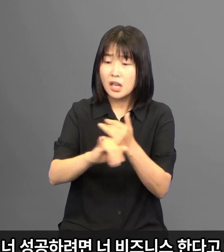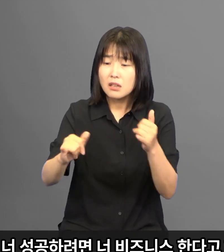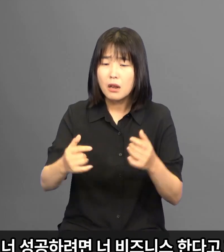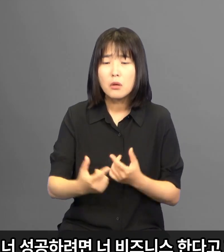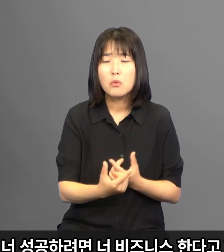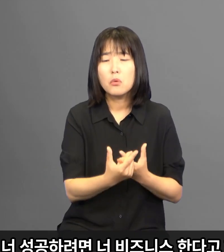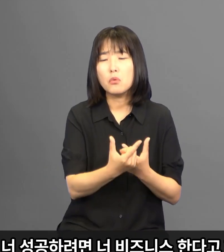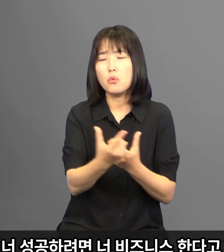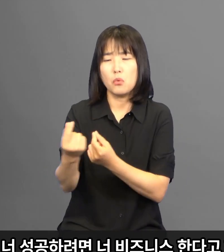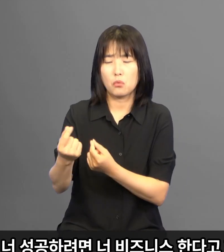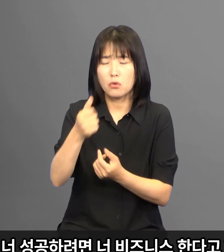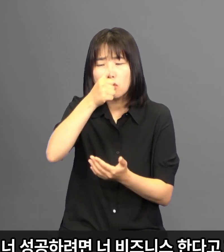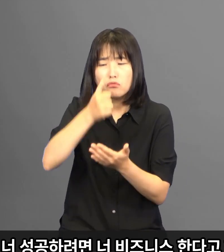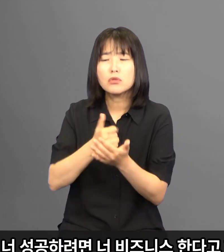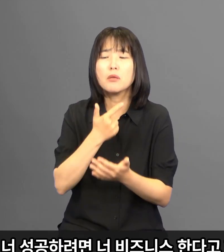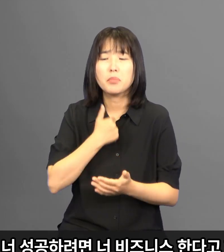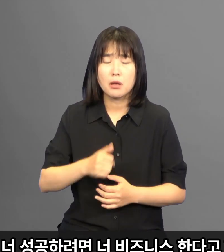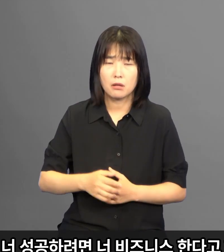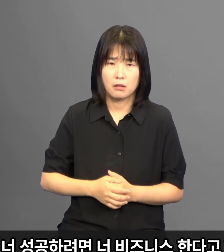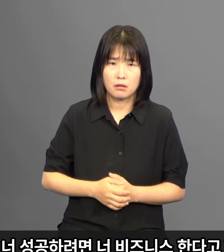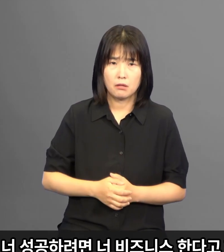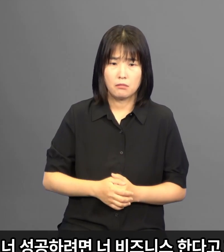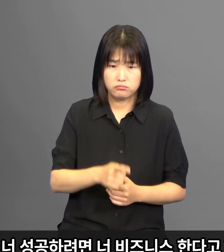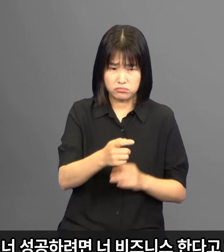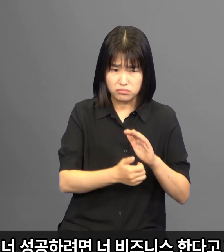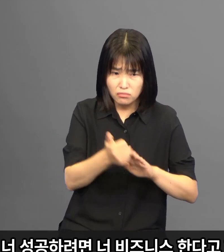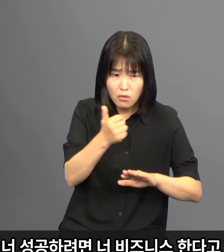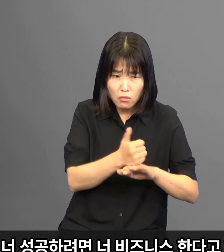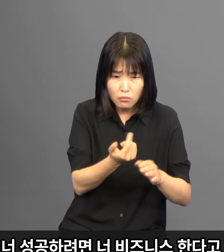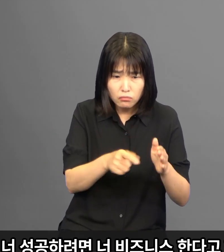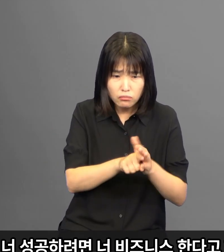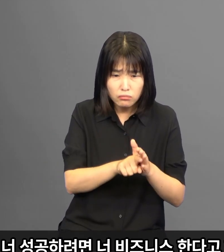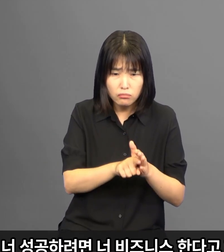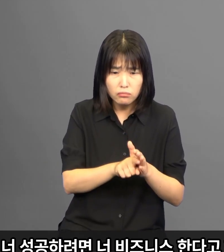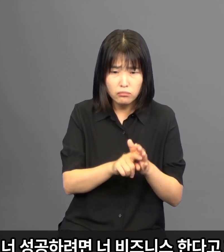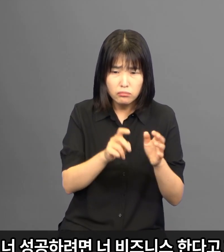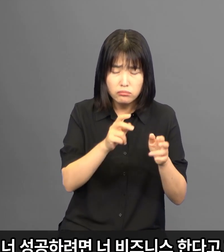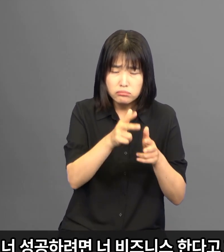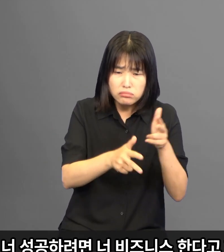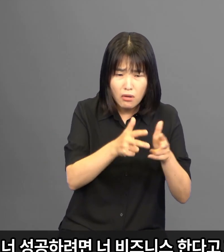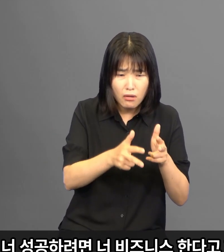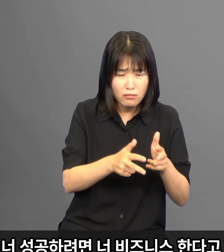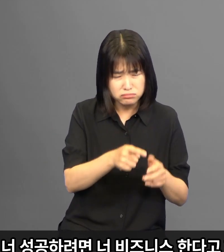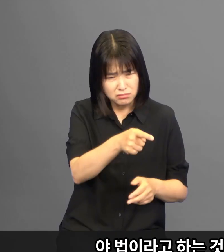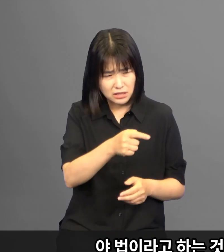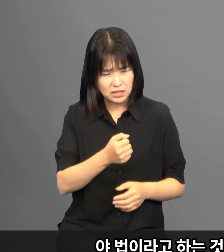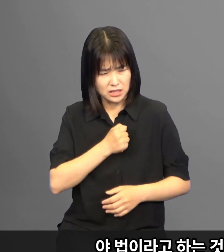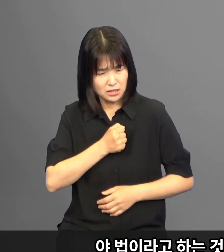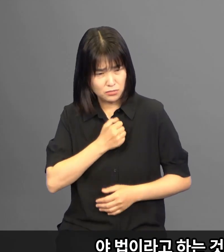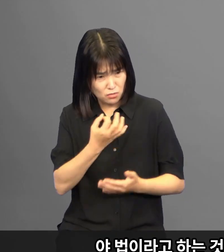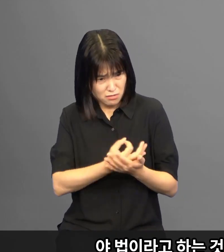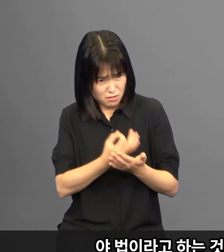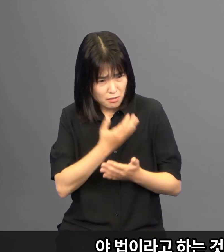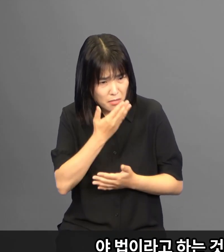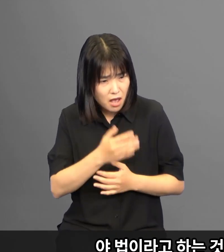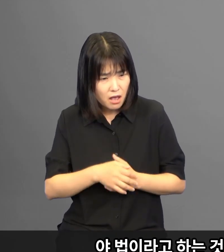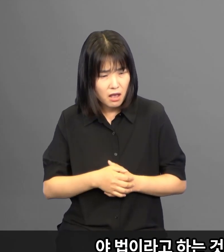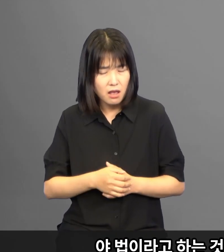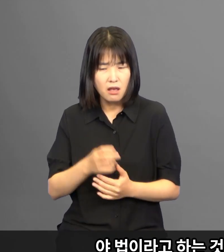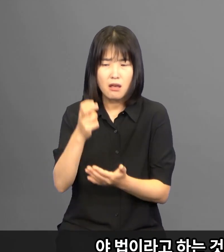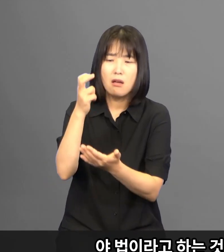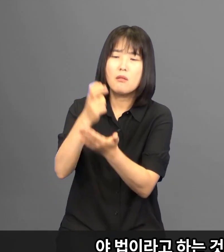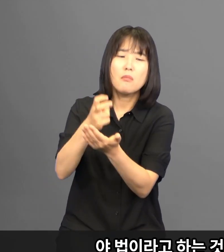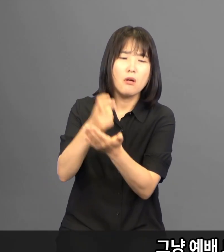너 성공하려면 너 비즈니스 한다고 했는데 이렇게 답답해서 돈 벌 수 있겠어? 야, 법이라고 하는 것은,